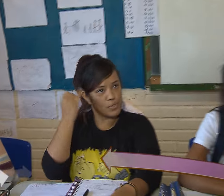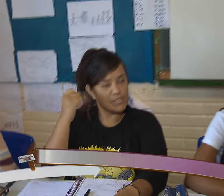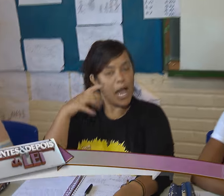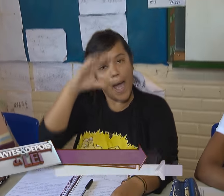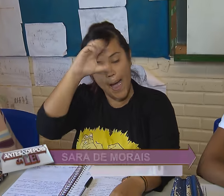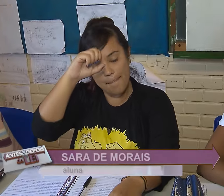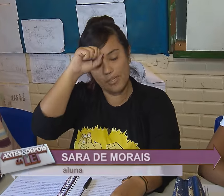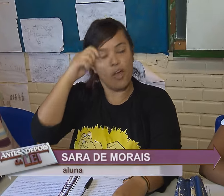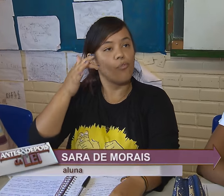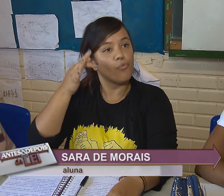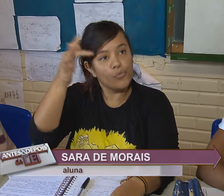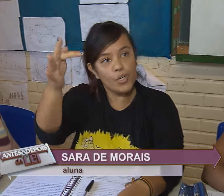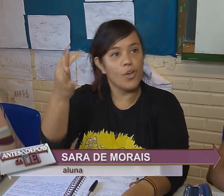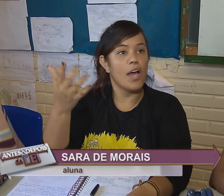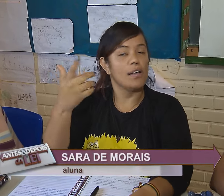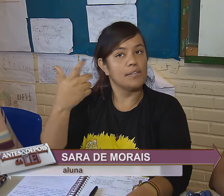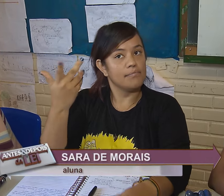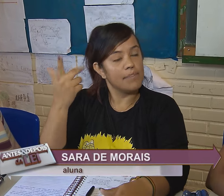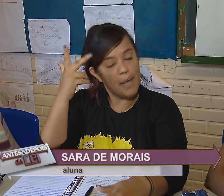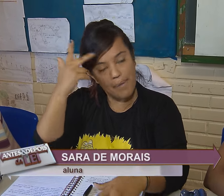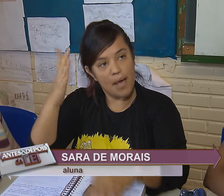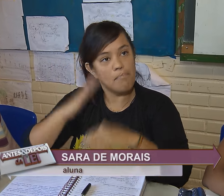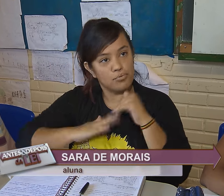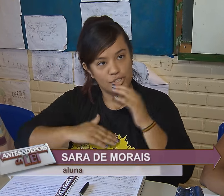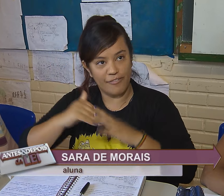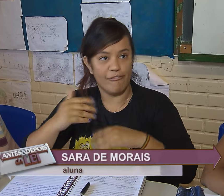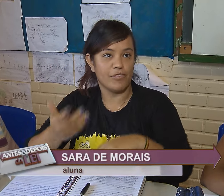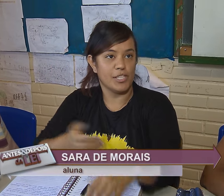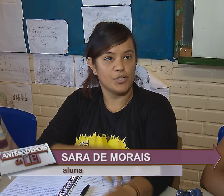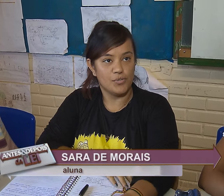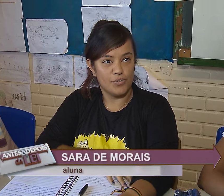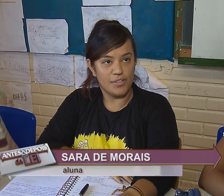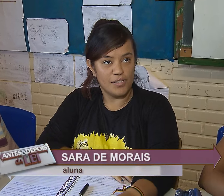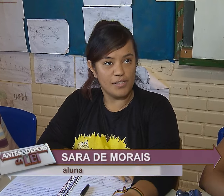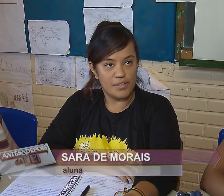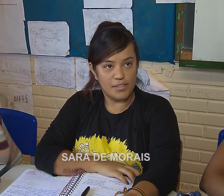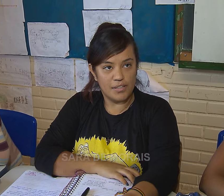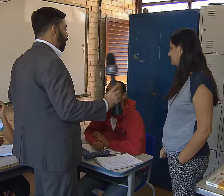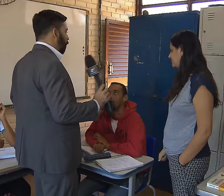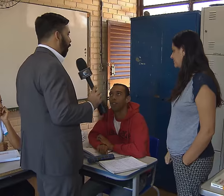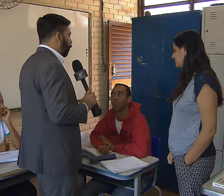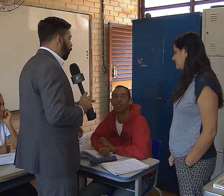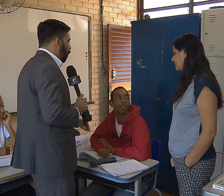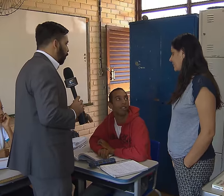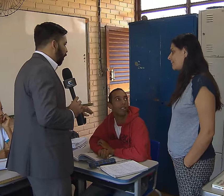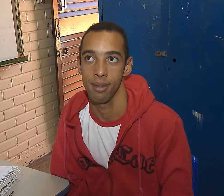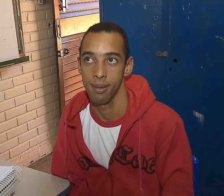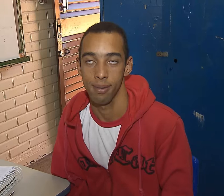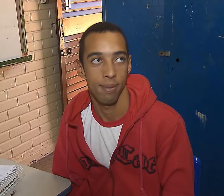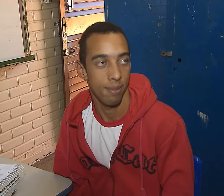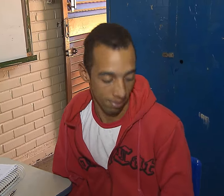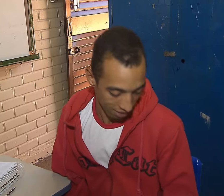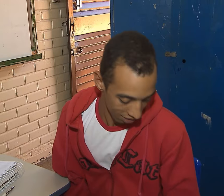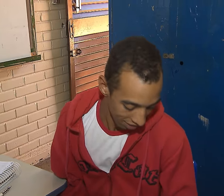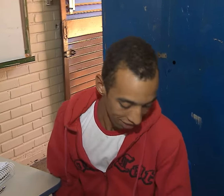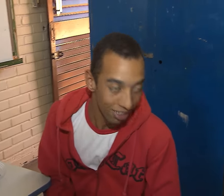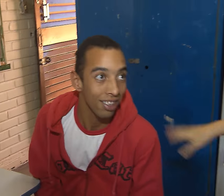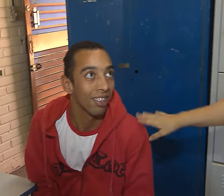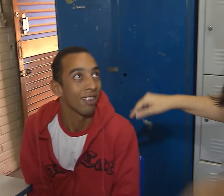É muito importante porque eu aprendo para o meu futuro, para a minha profissão. Paulo, ter uma escola que é uma escola bilíngue